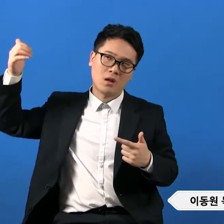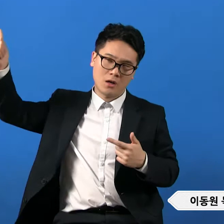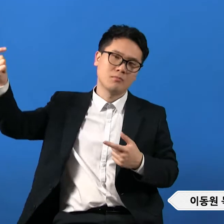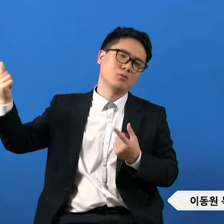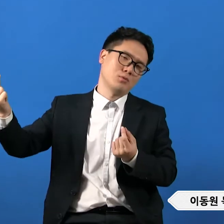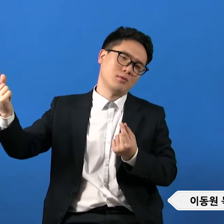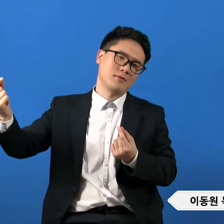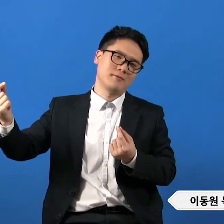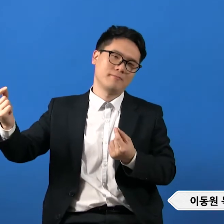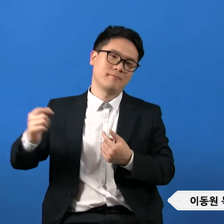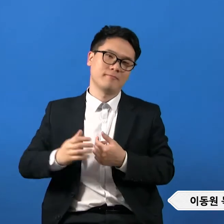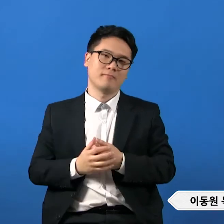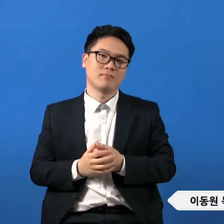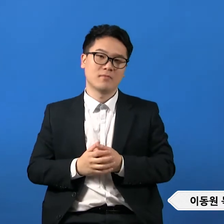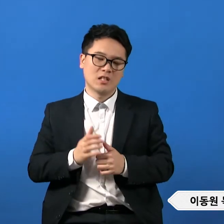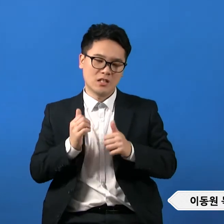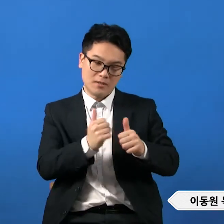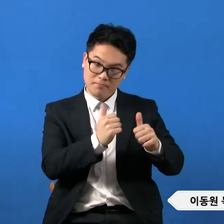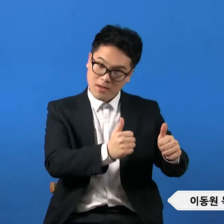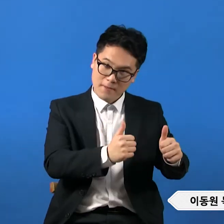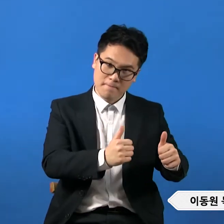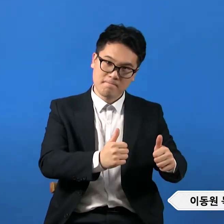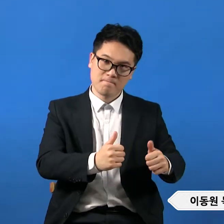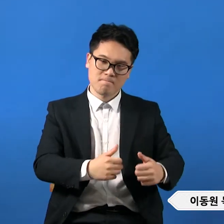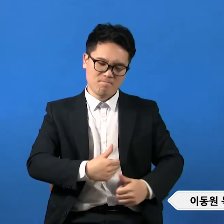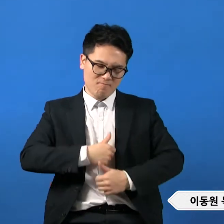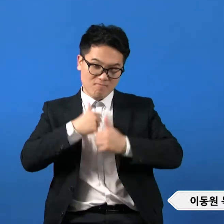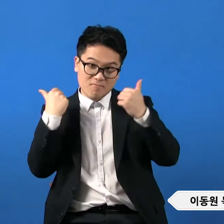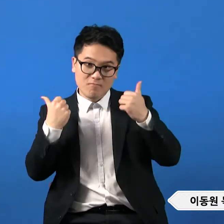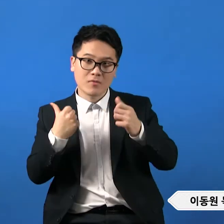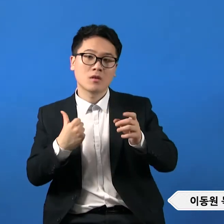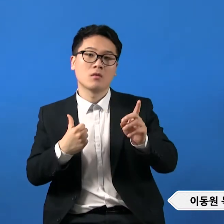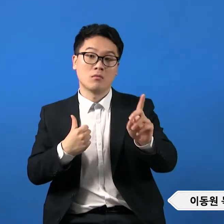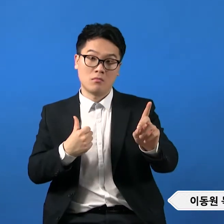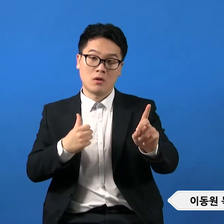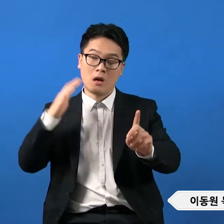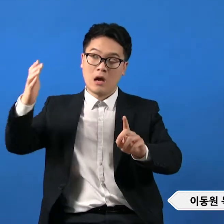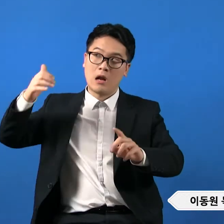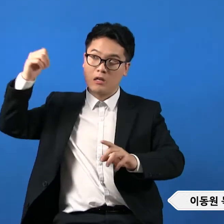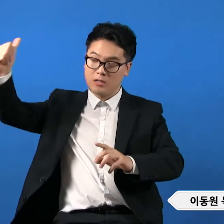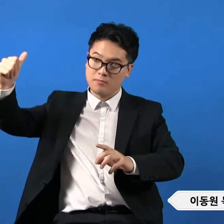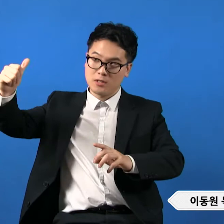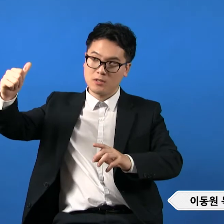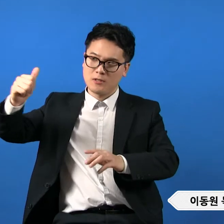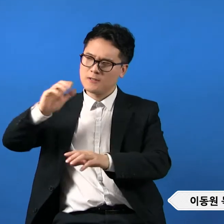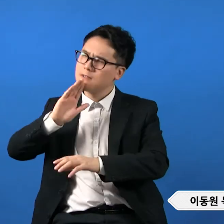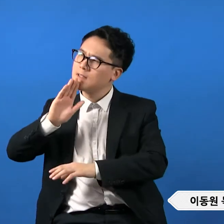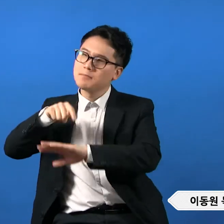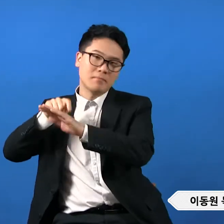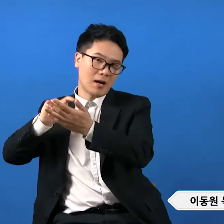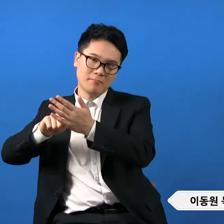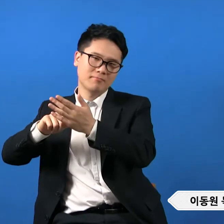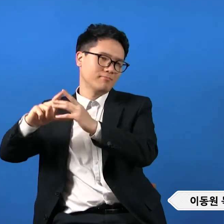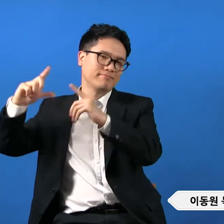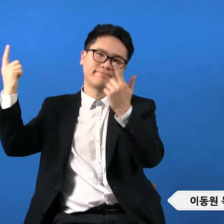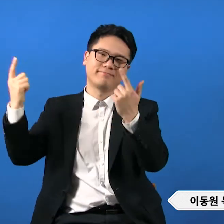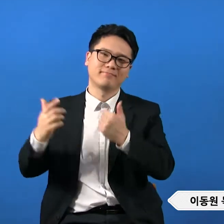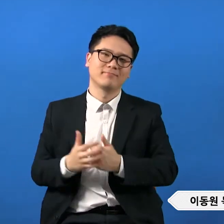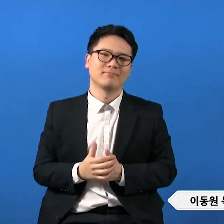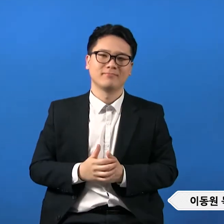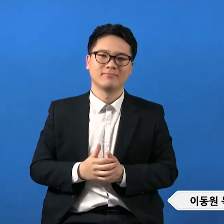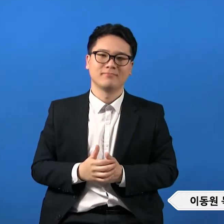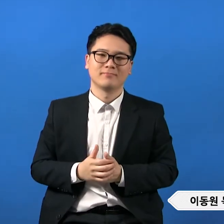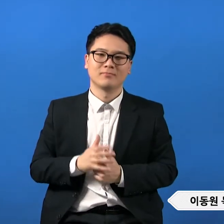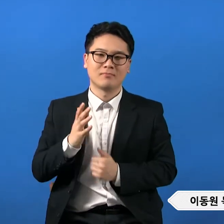자, 심판도 진노도 하나님의 본심은 아닙니다. 그래서 여호와의 진노는, 특별히